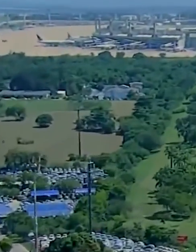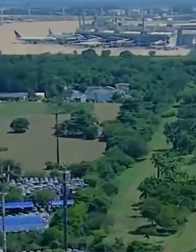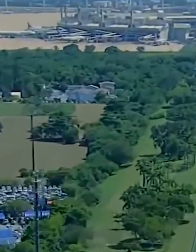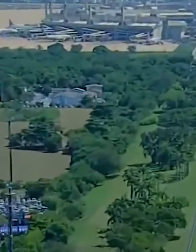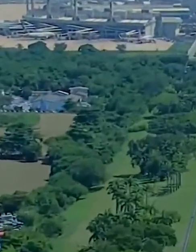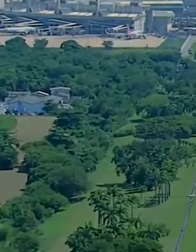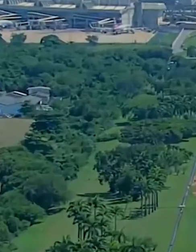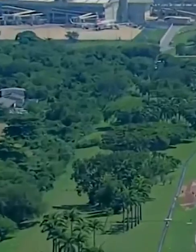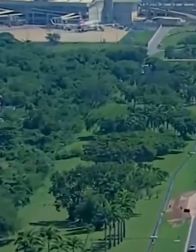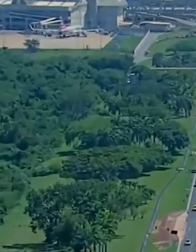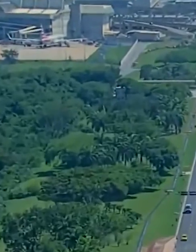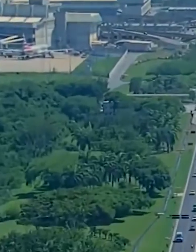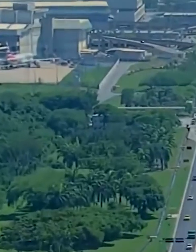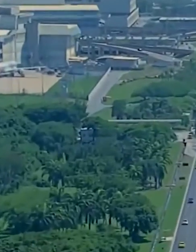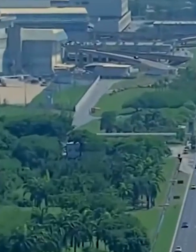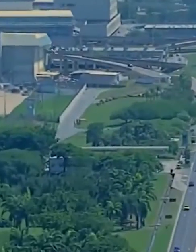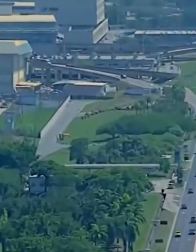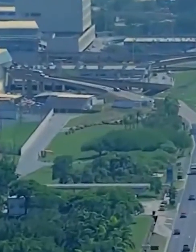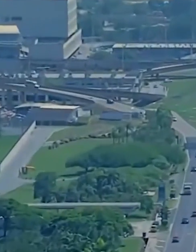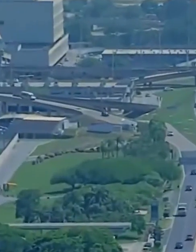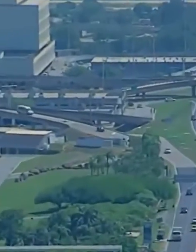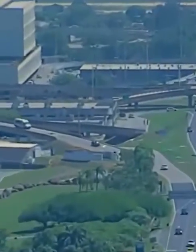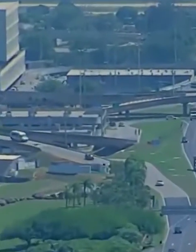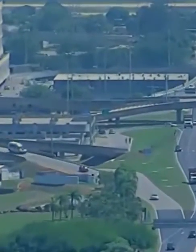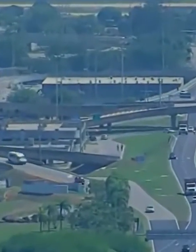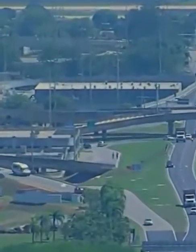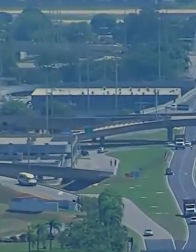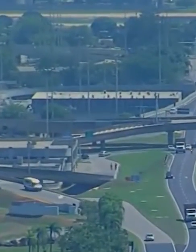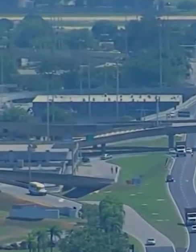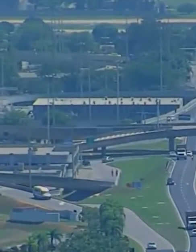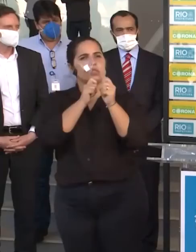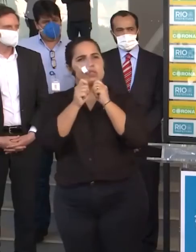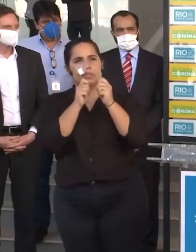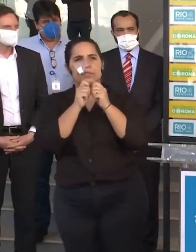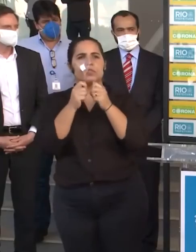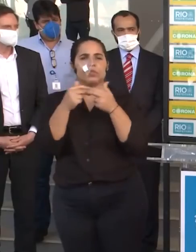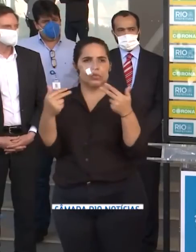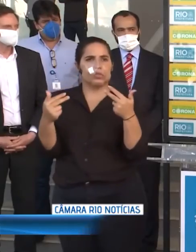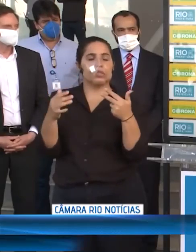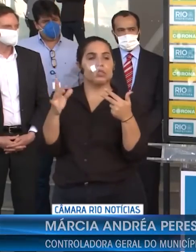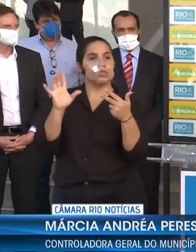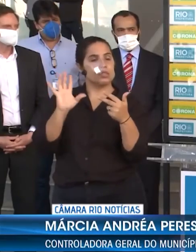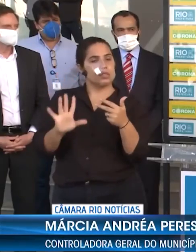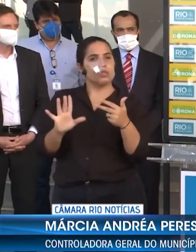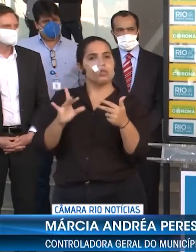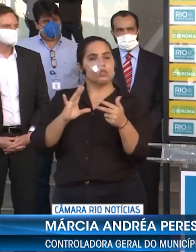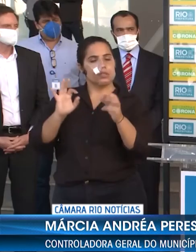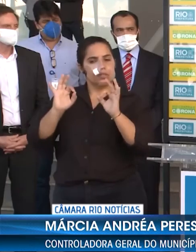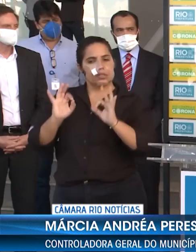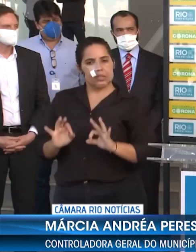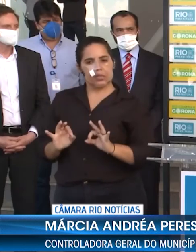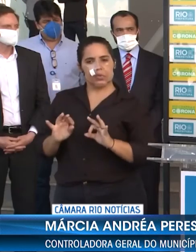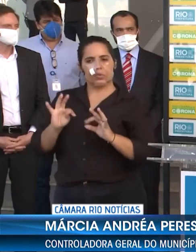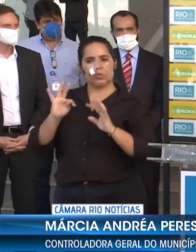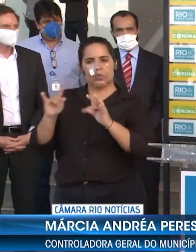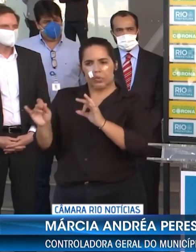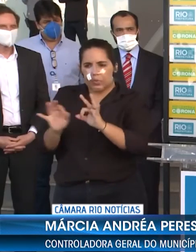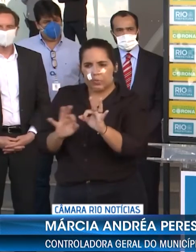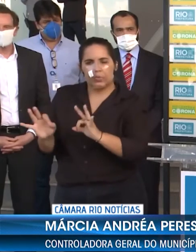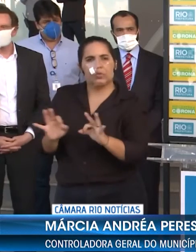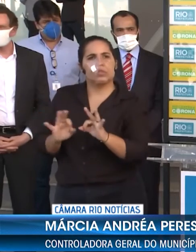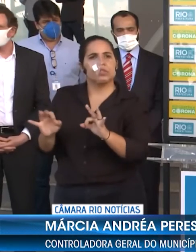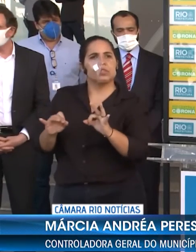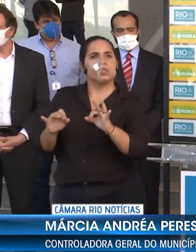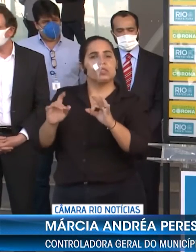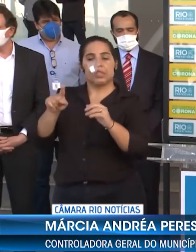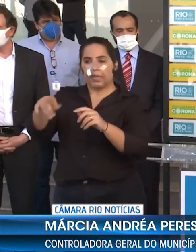detectadas irregularidades nas obras do trecho entre o aeroporto e o bairro da Penha. Nós garantimos, nesse processo todo,